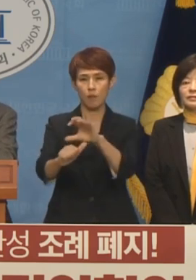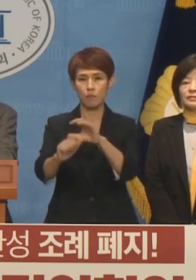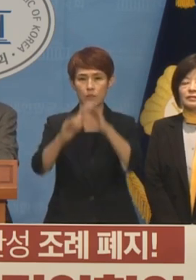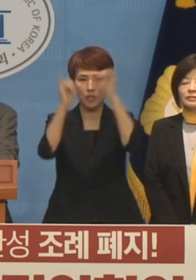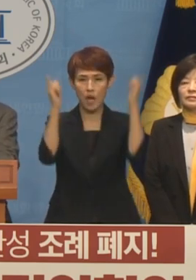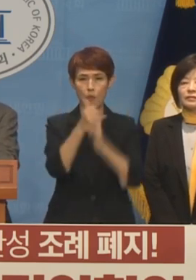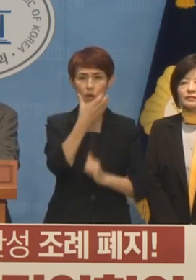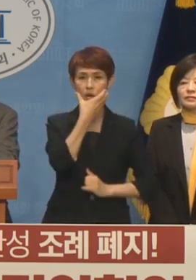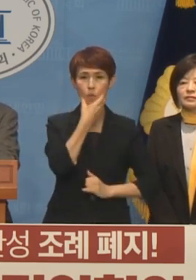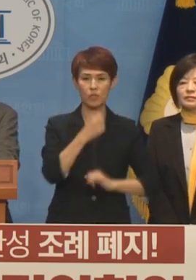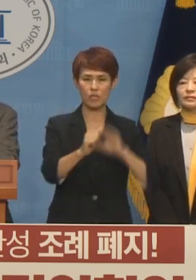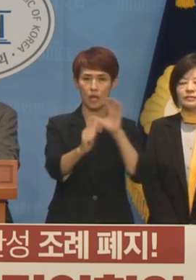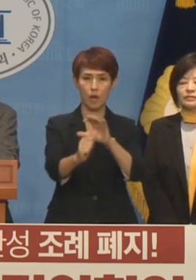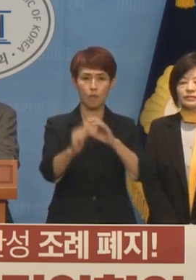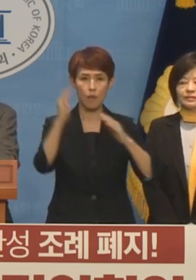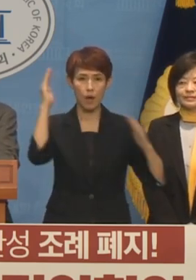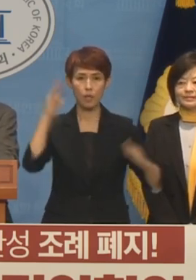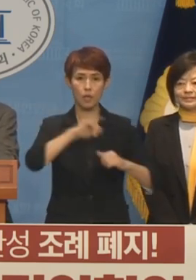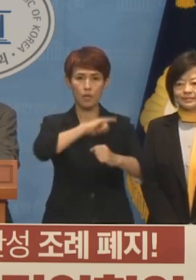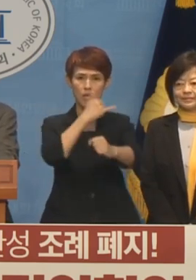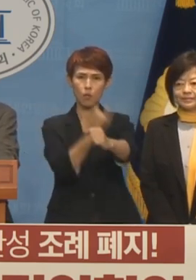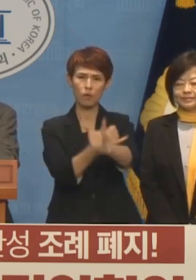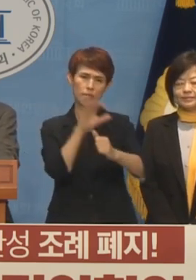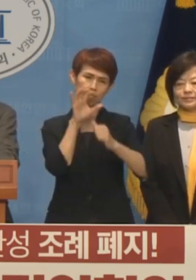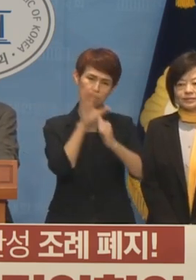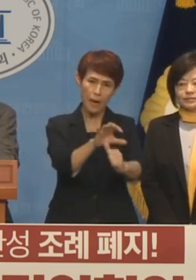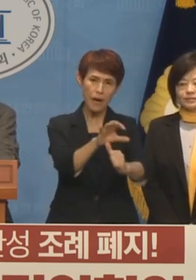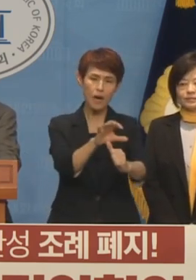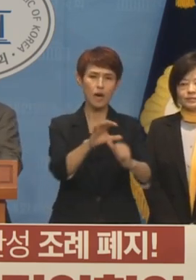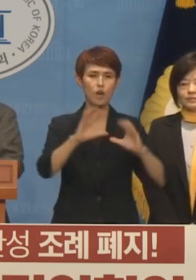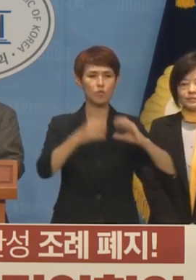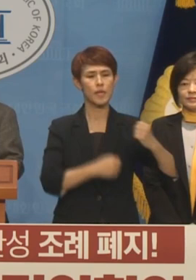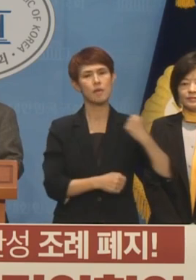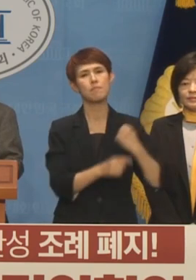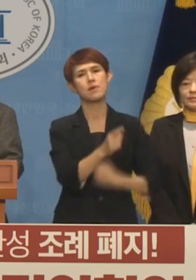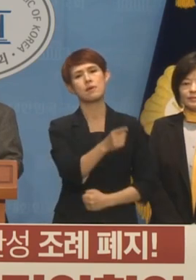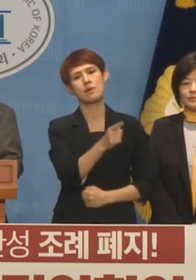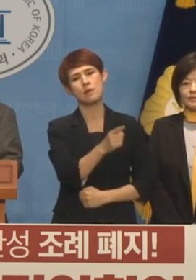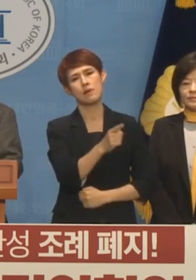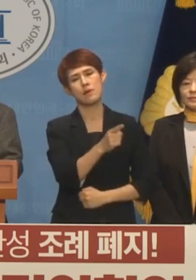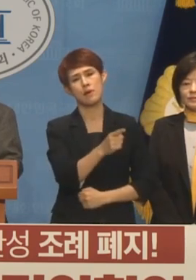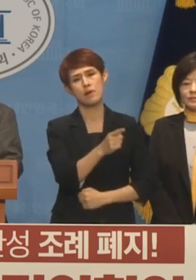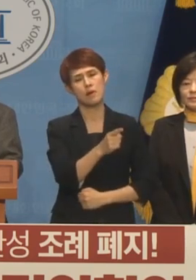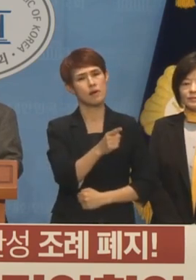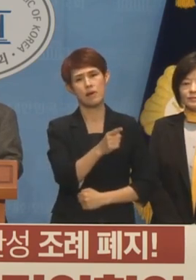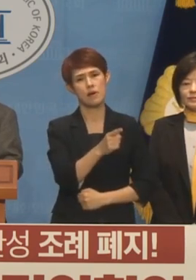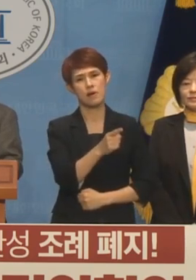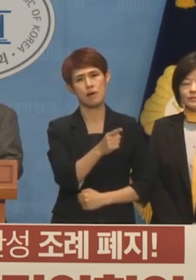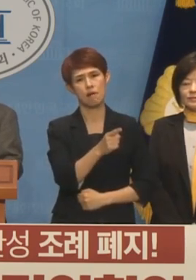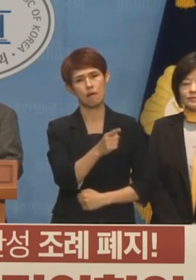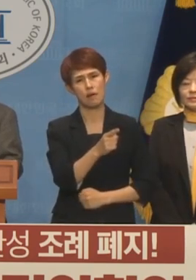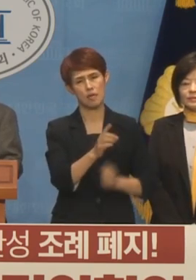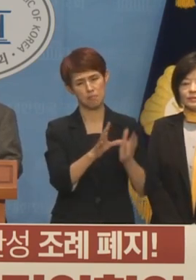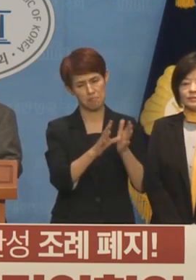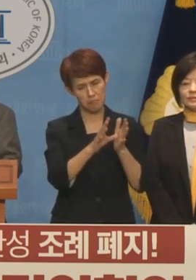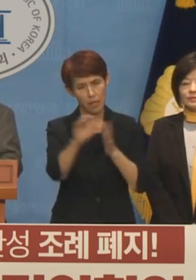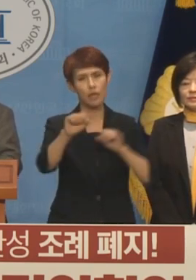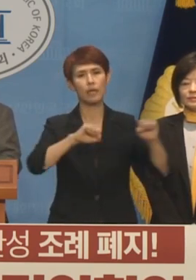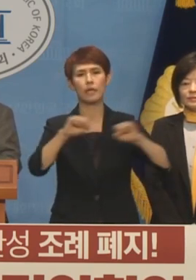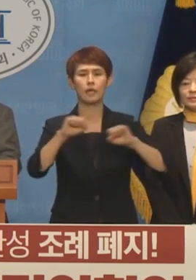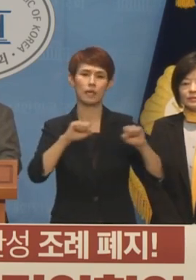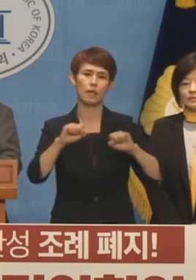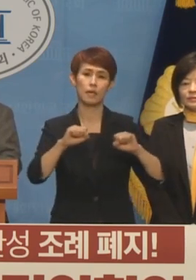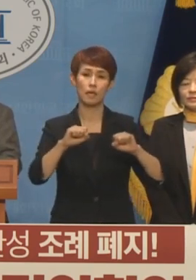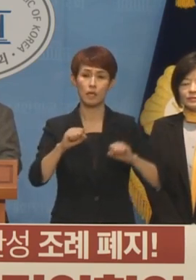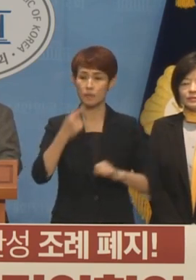그리고 심지어는 학생 인권도 탄압하는 국민의힘의 이런 정말 시대착오적인 역주행을